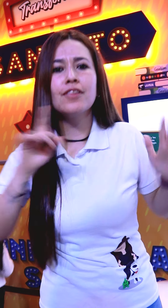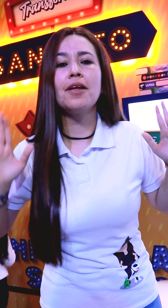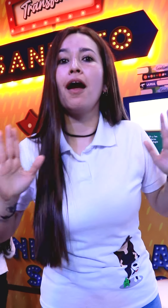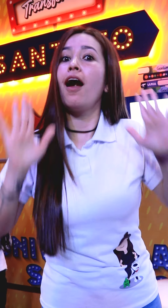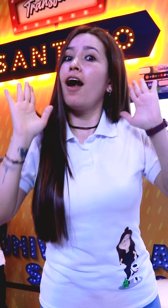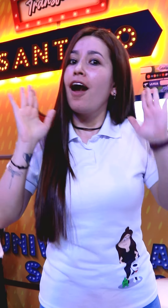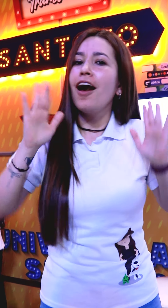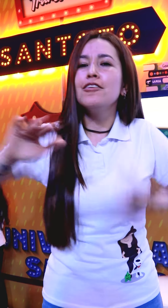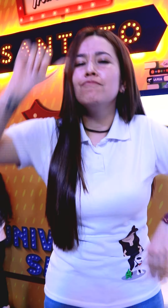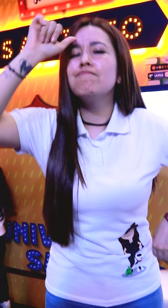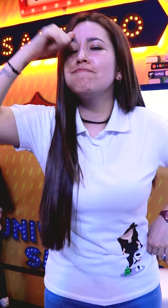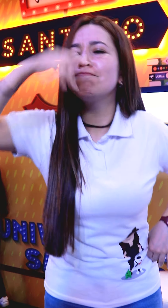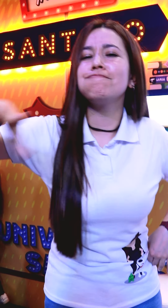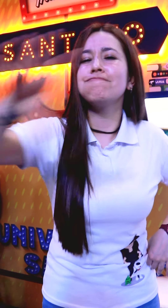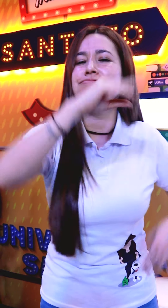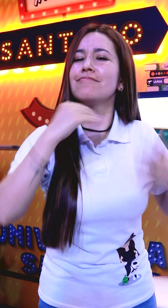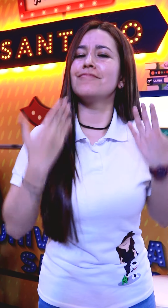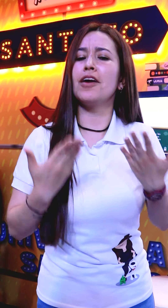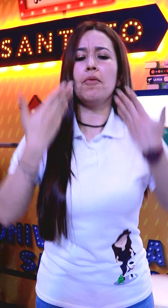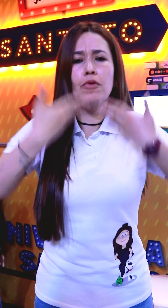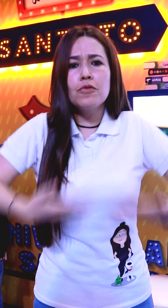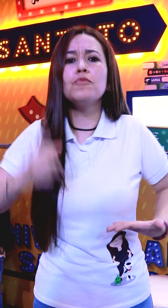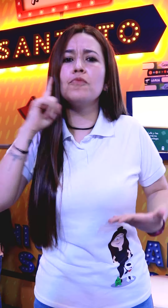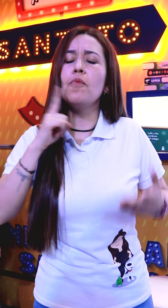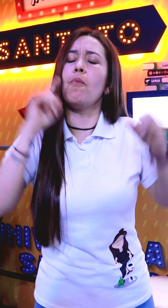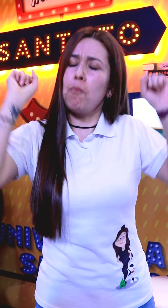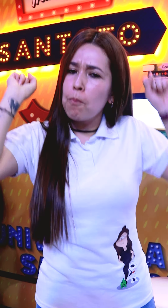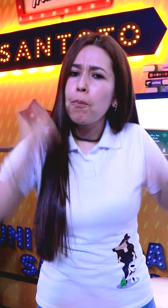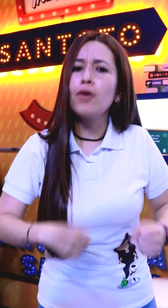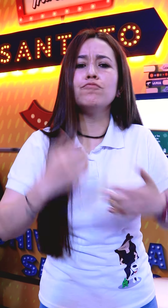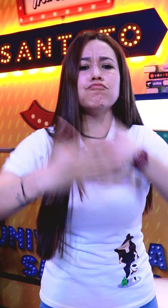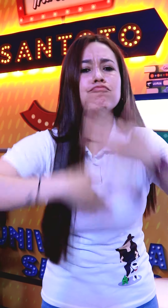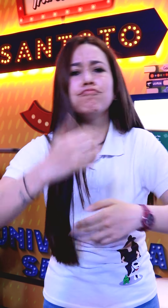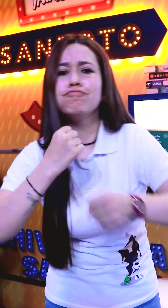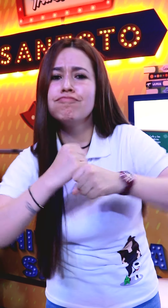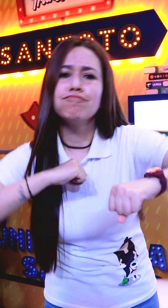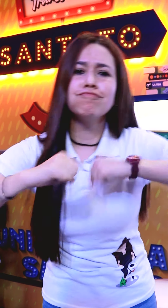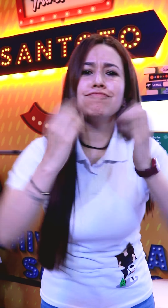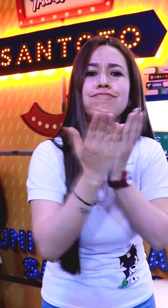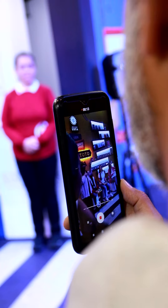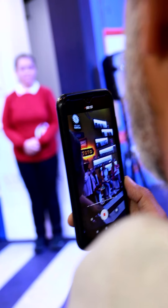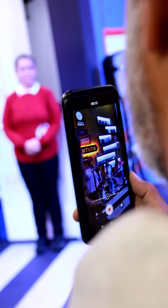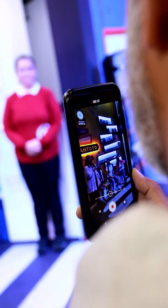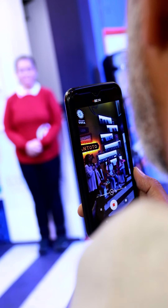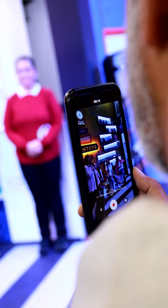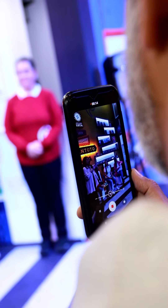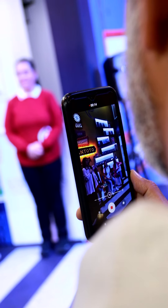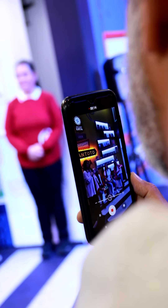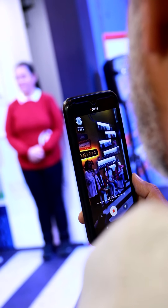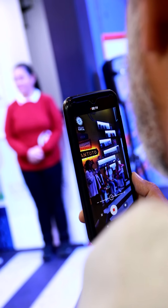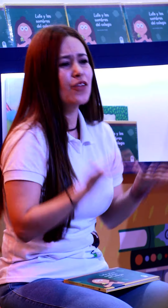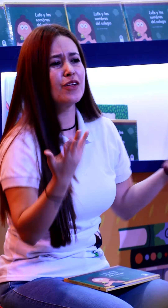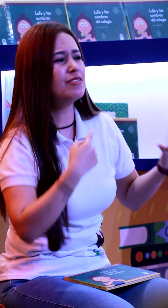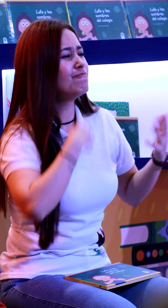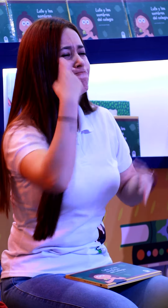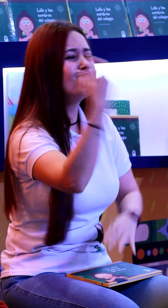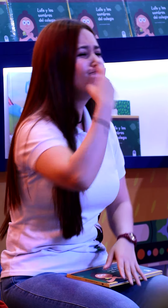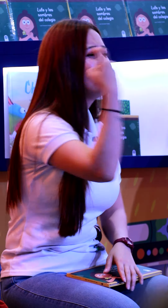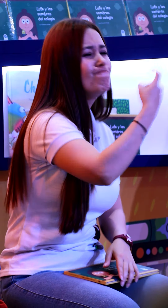esfuerzo, luché mucho para alcanzar un buen proceso académico, dejando de lado los estereotipos de que las